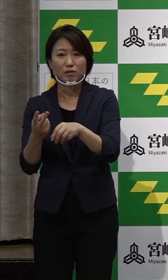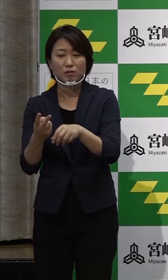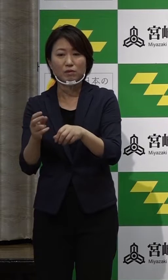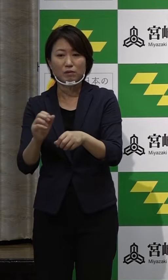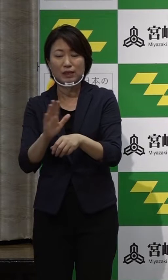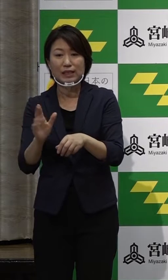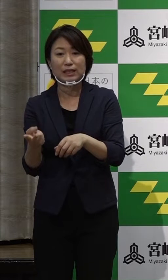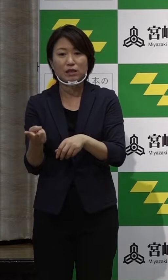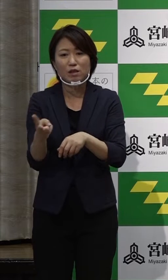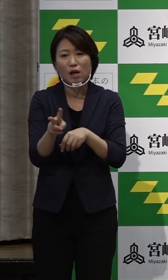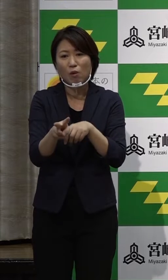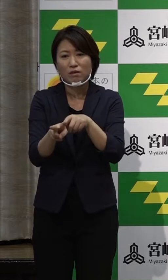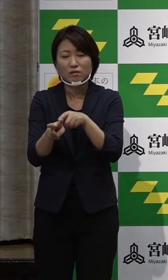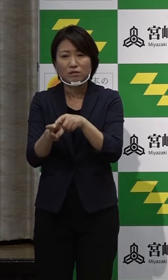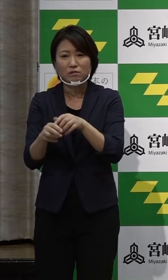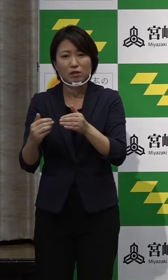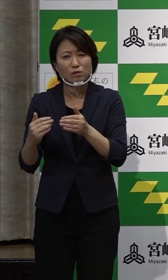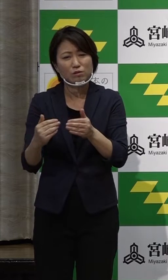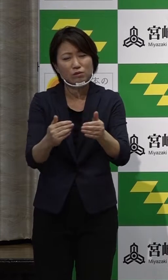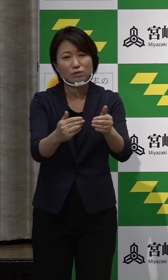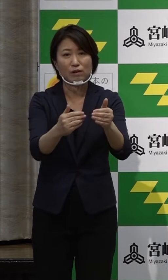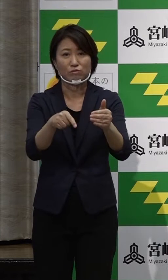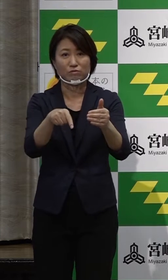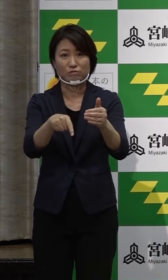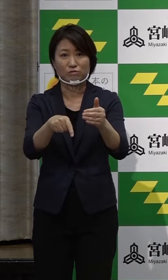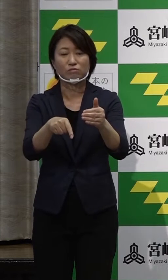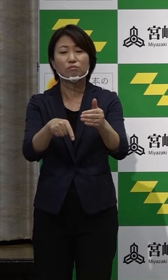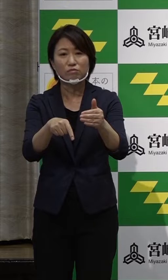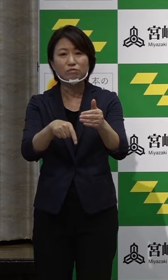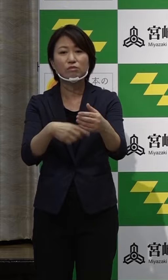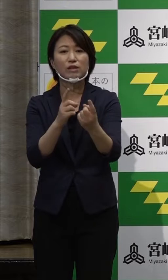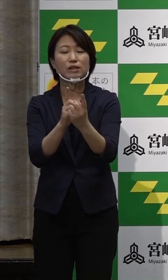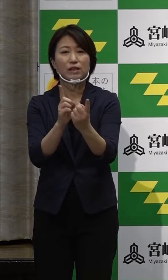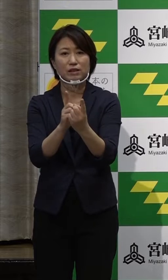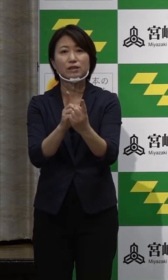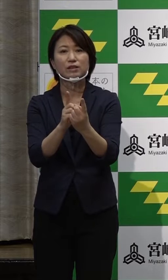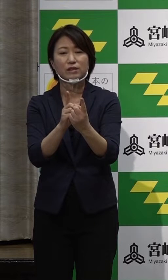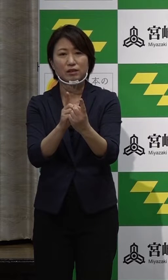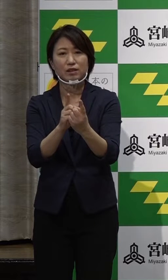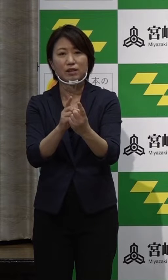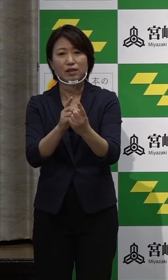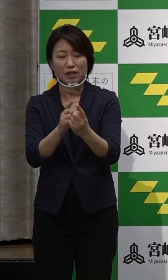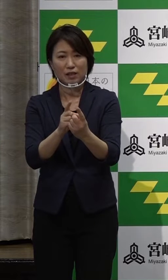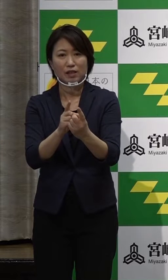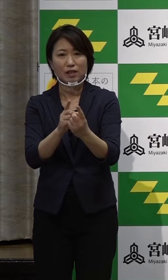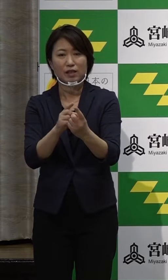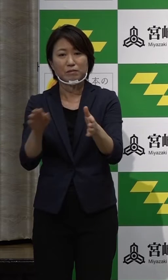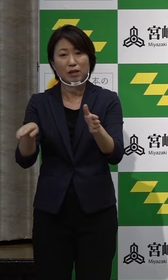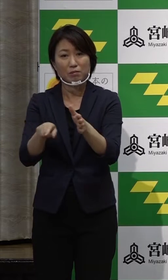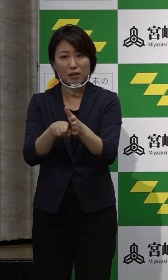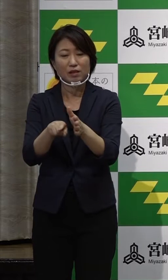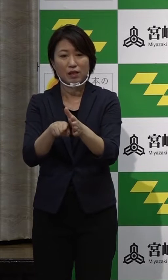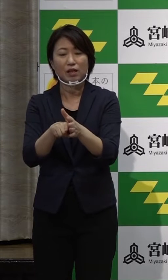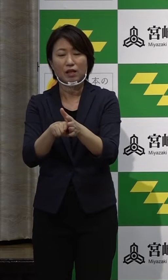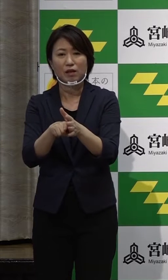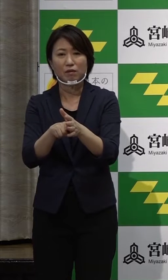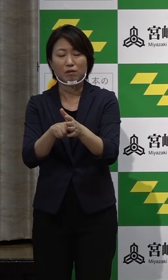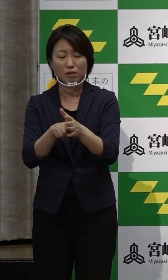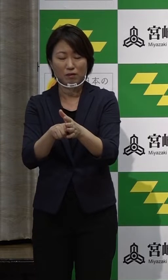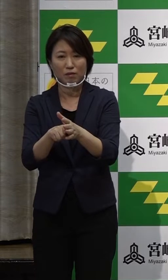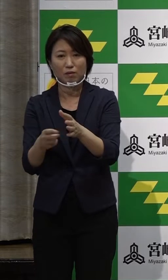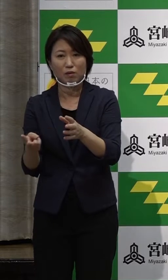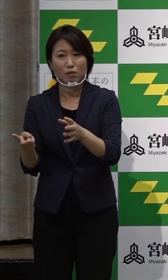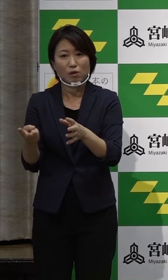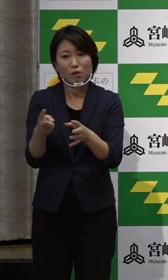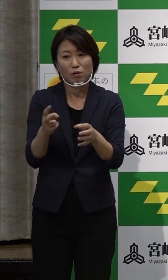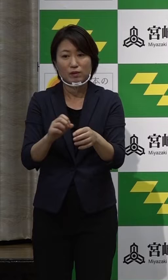が進みつつあるということで、それに対しては今まではそこまで置き換わりが急速に進みつつある